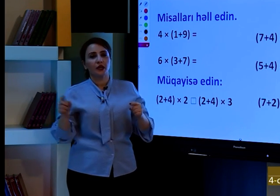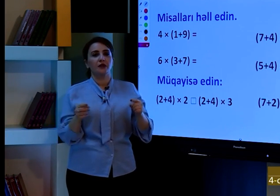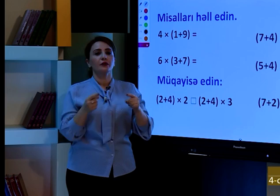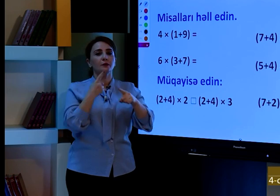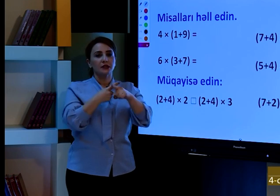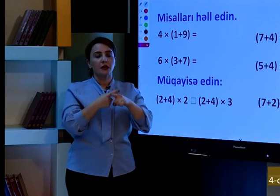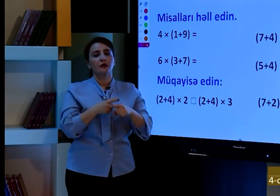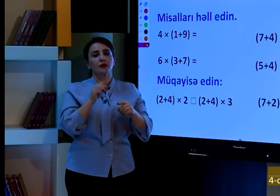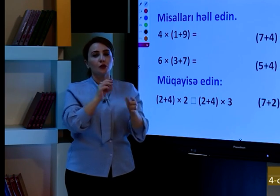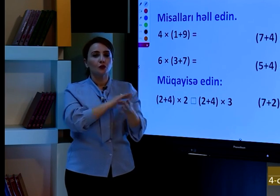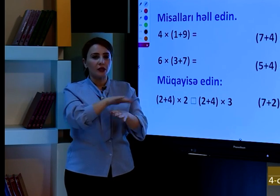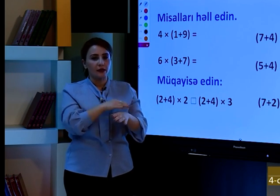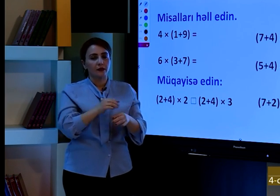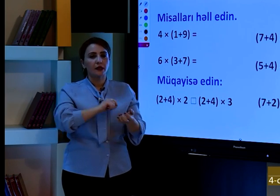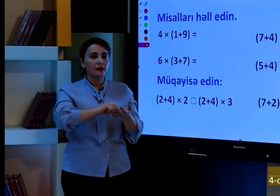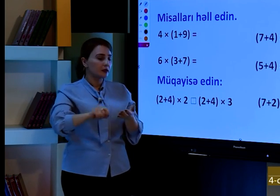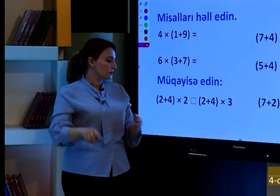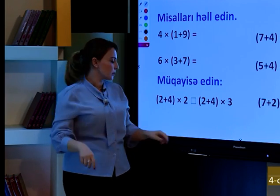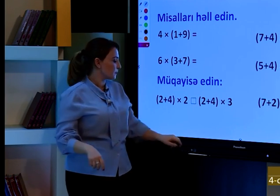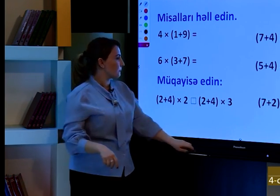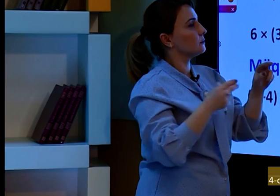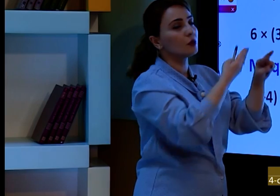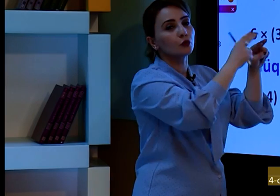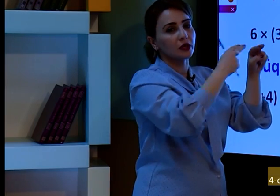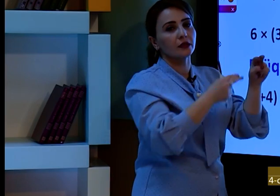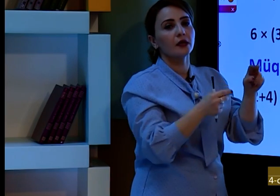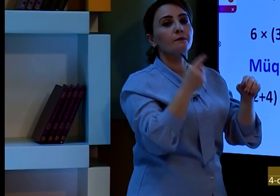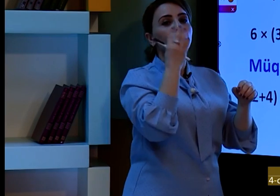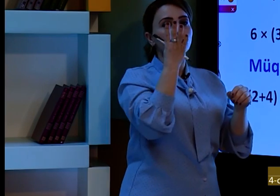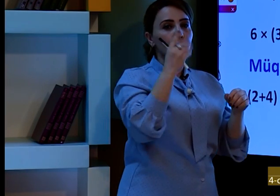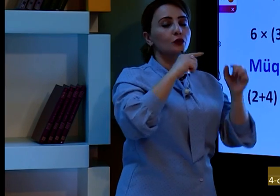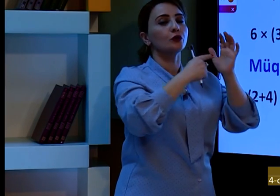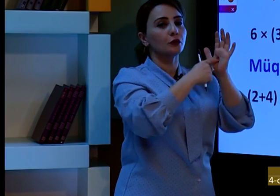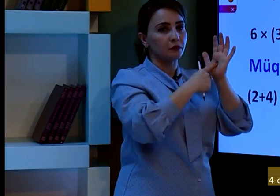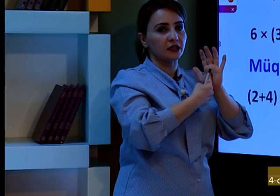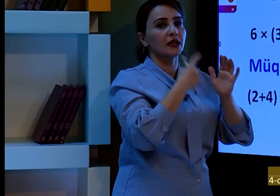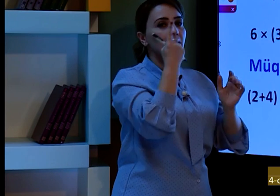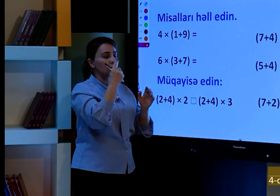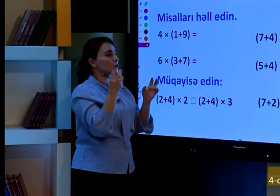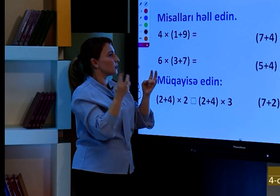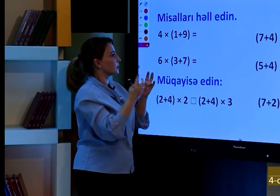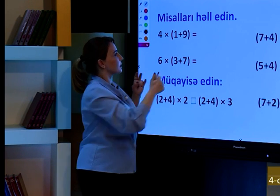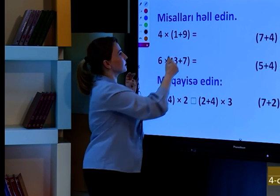müxtəlif misallar üzərində yazaq. Burada 4-ü 1-ə vurmaq